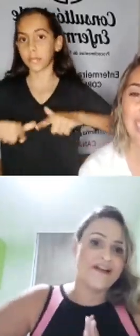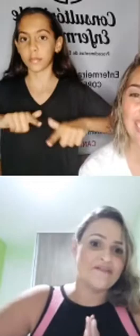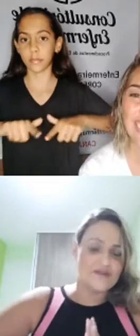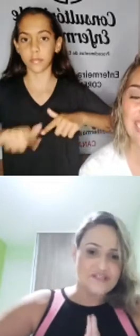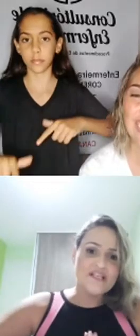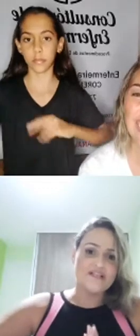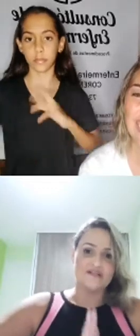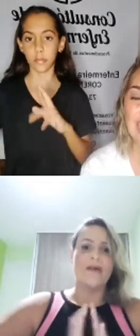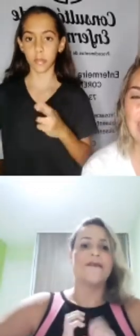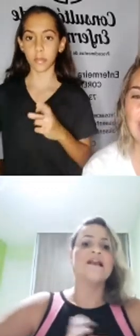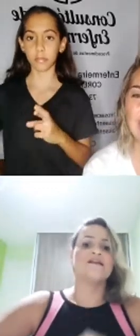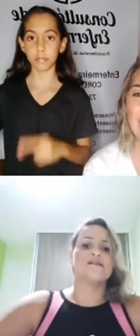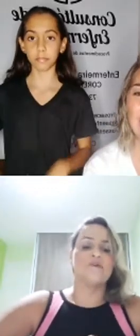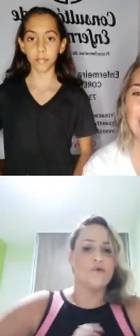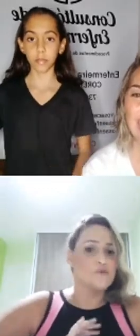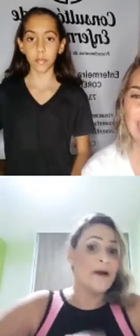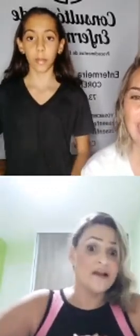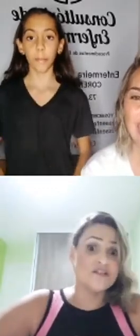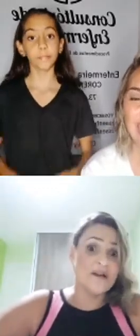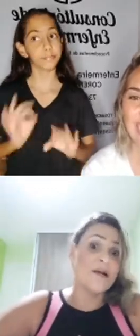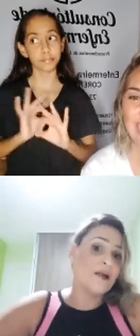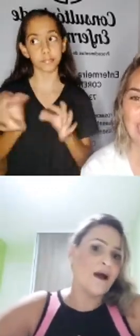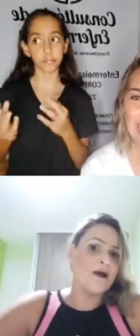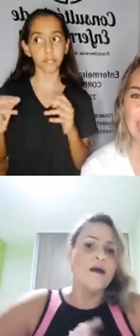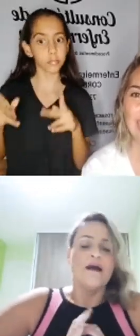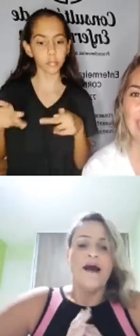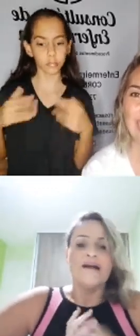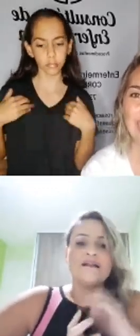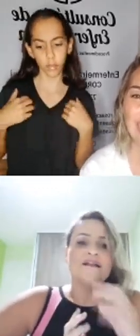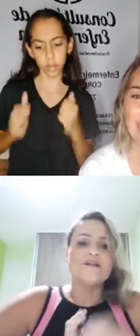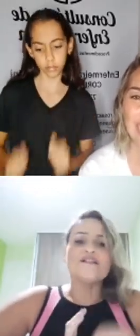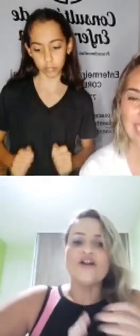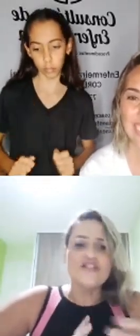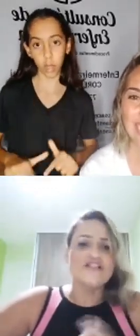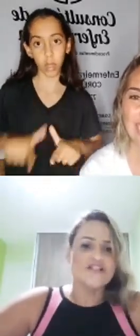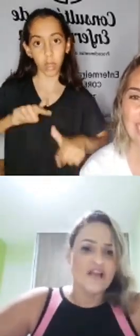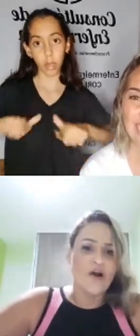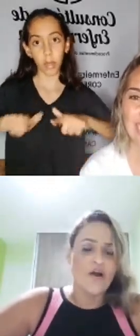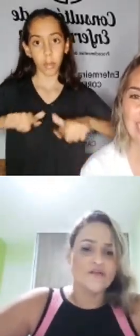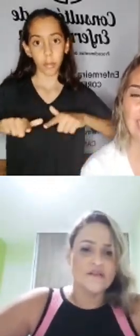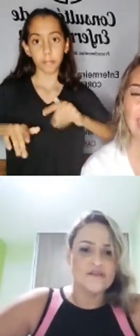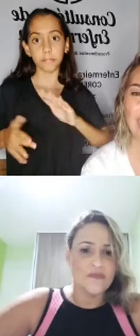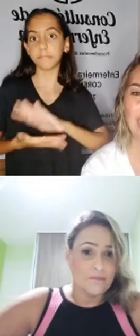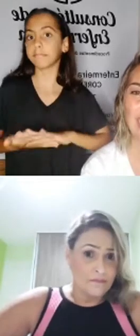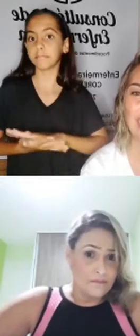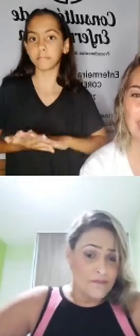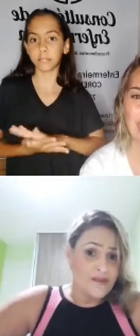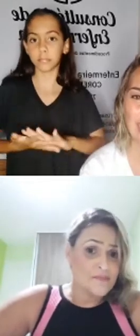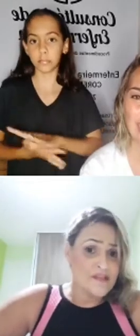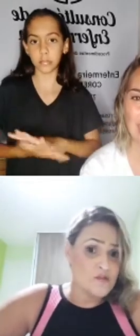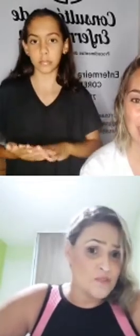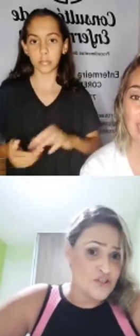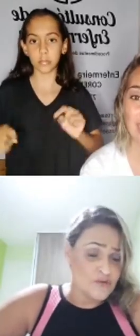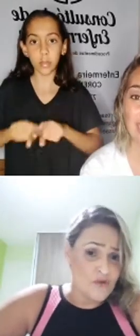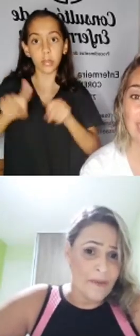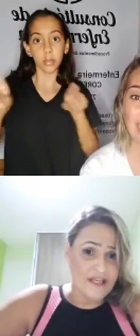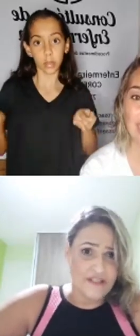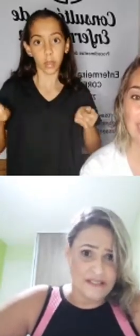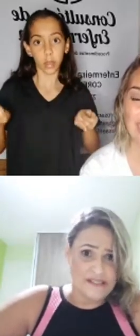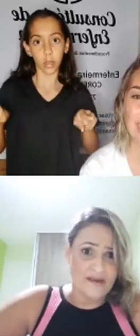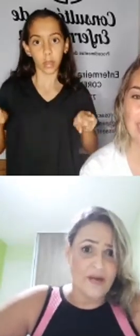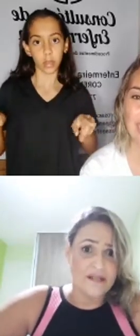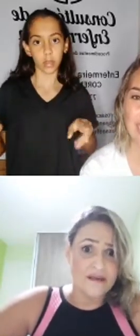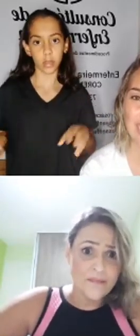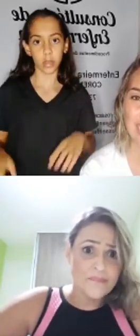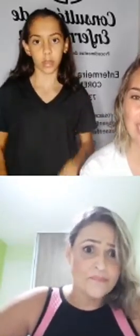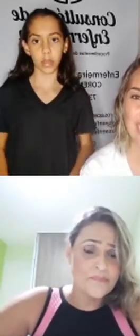para ela foi o seguinte: tá, beleza, eu posso parar de trabalhar atendendo as rotinas ginecológicas, mas meus meninos vão parar de crescer